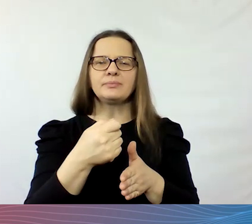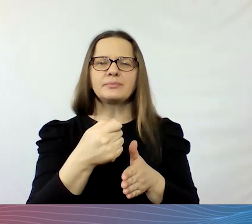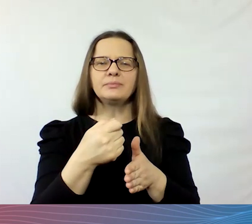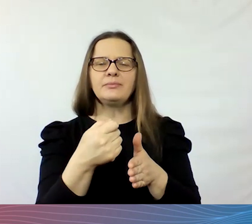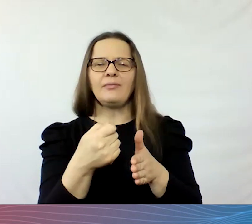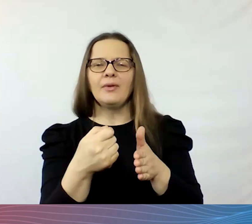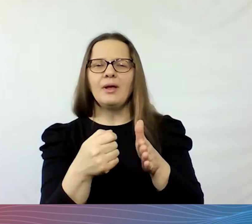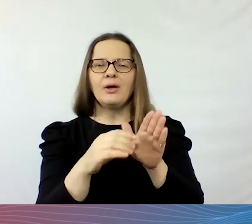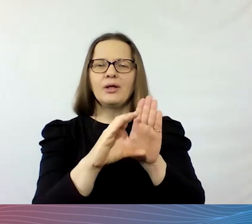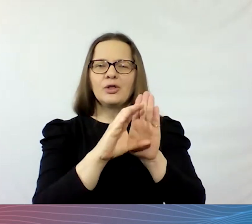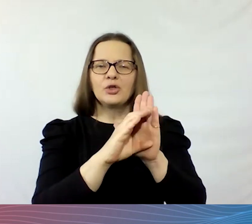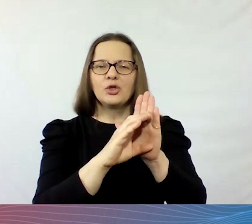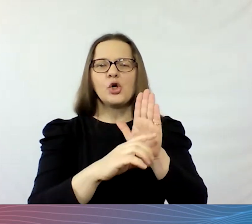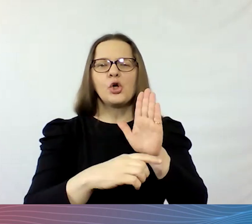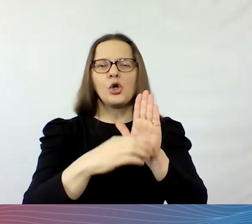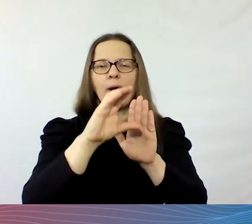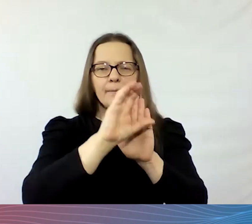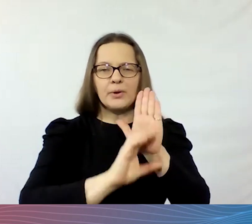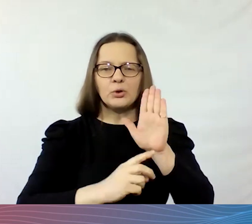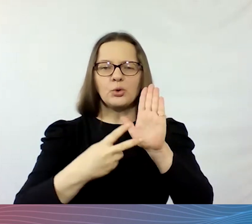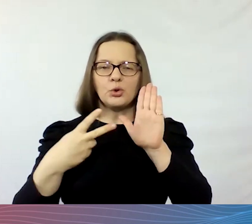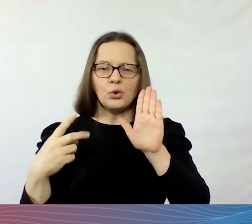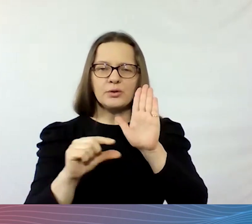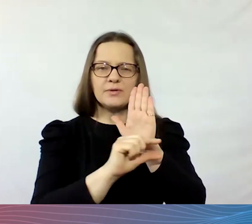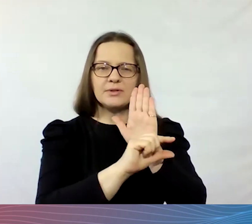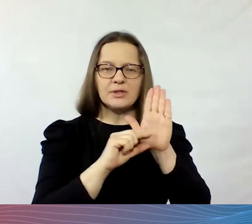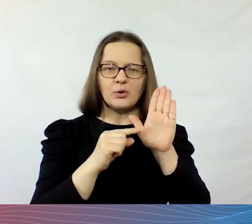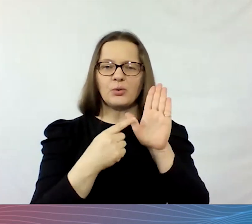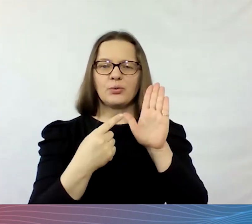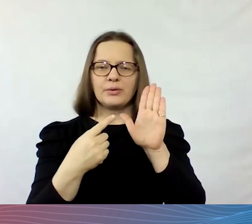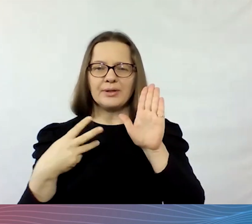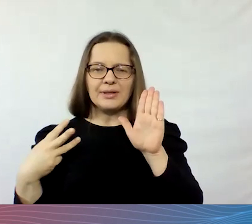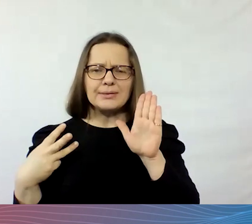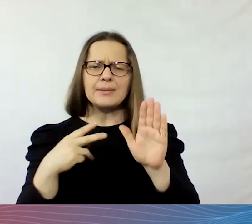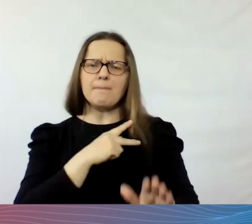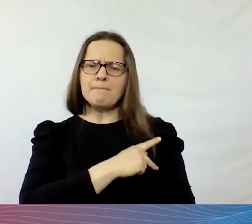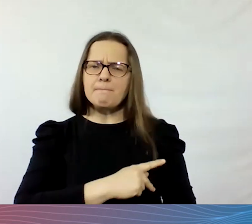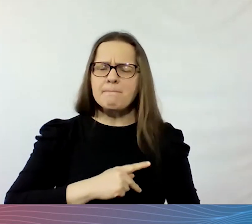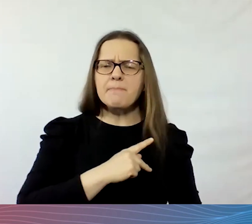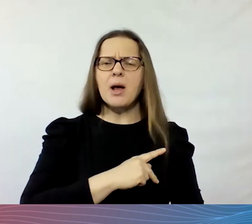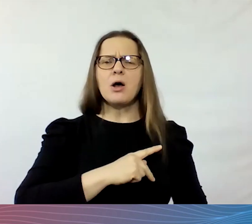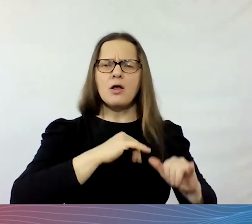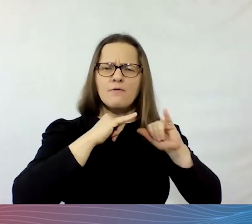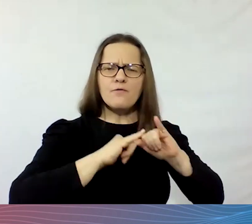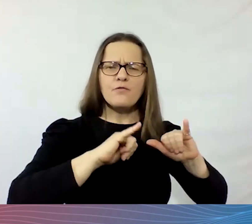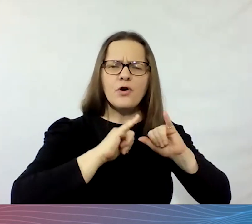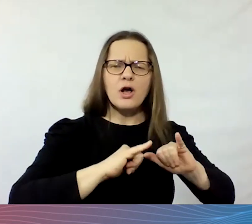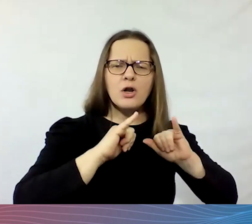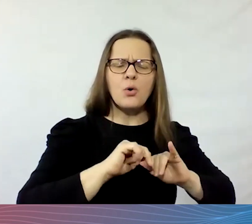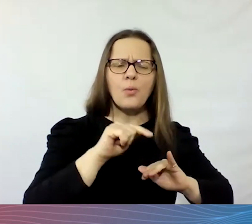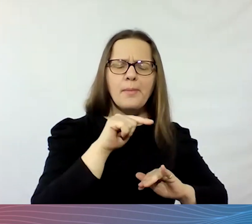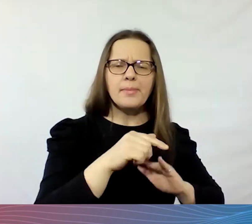Paulo como a palavra de Deus, porque eles creram que essa palavra era a palavra de